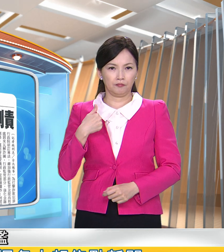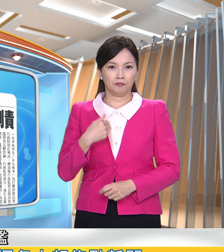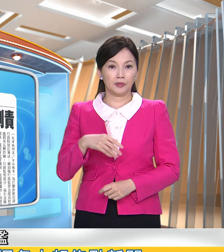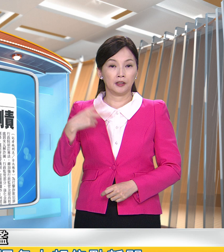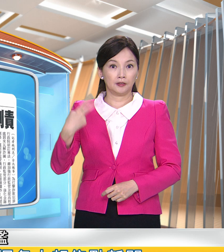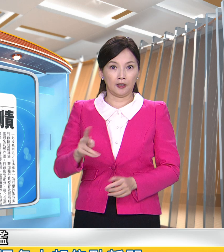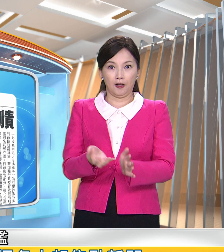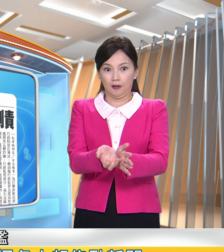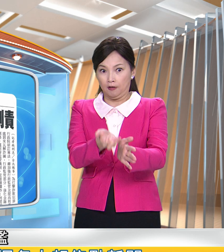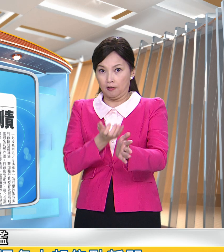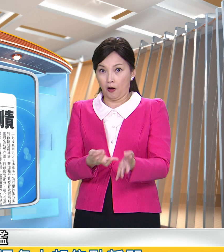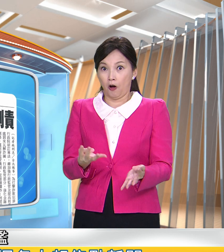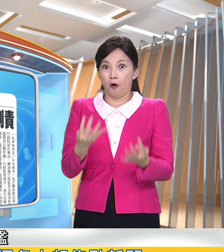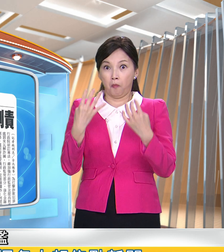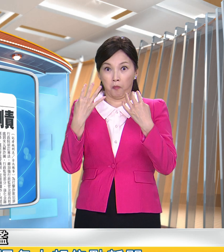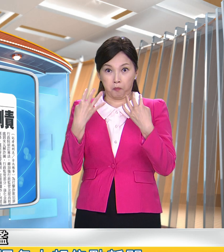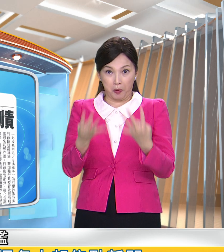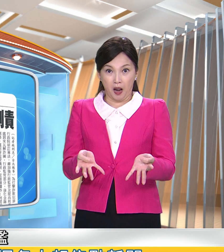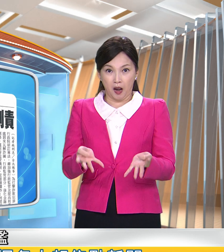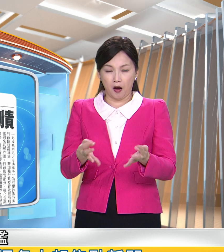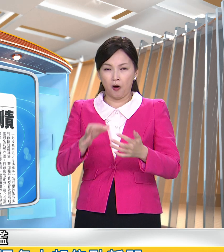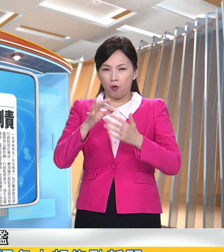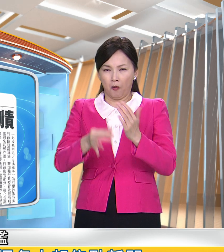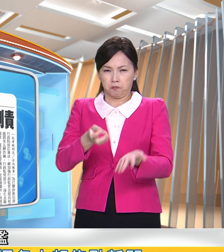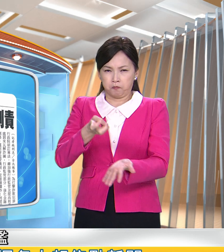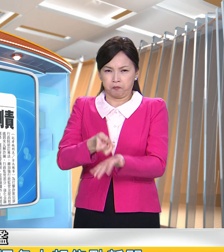会提高假释的门槛。